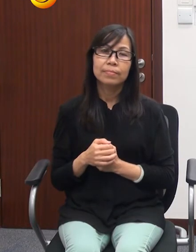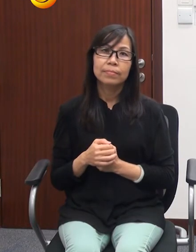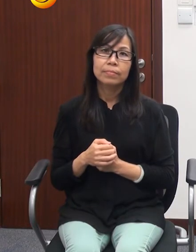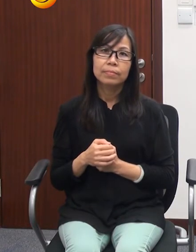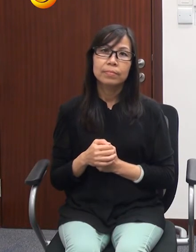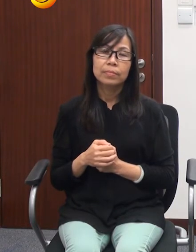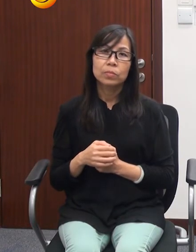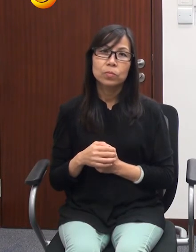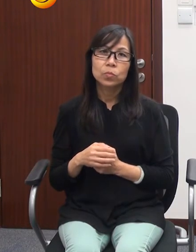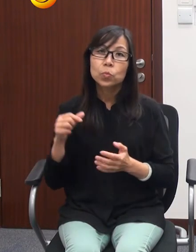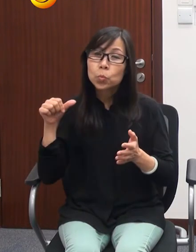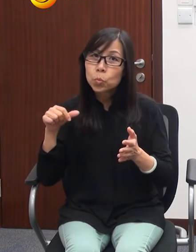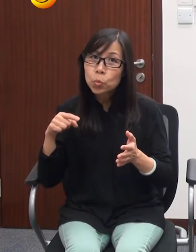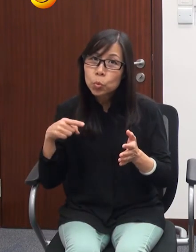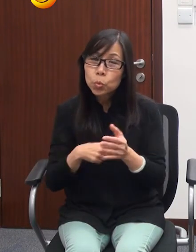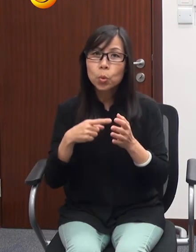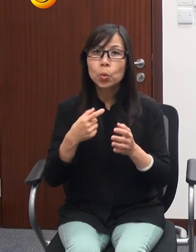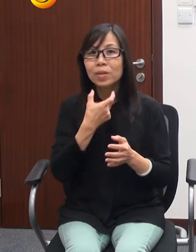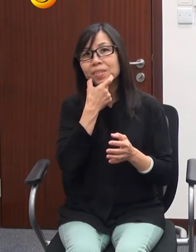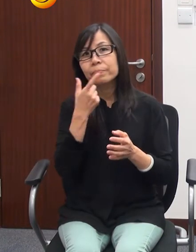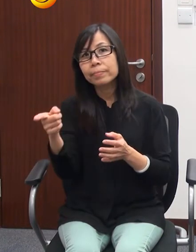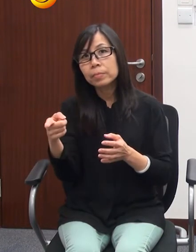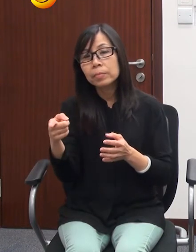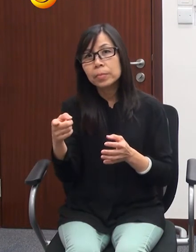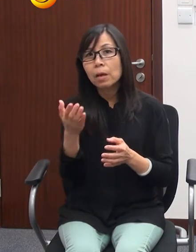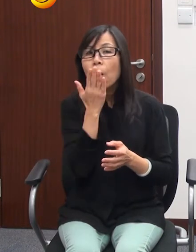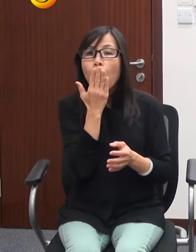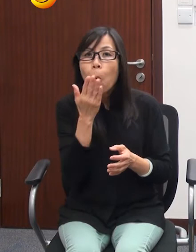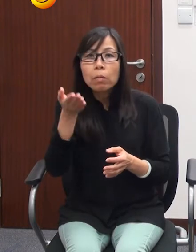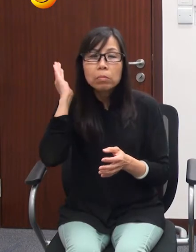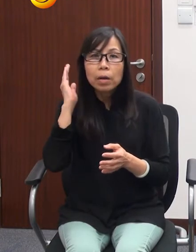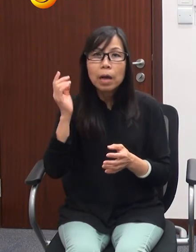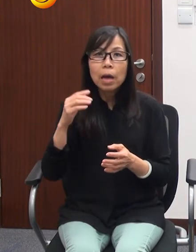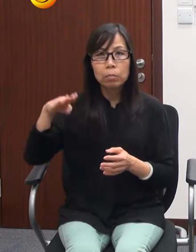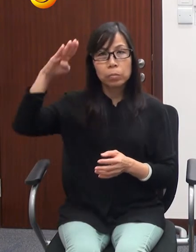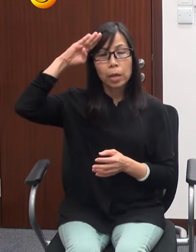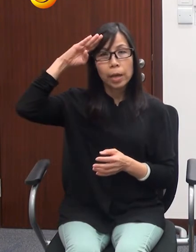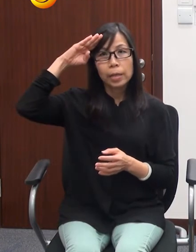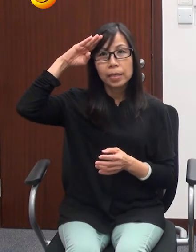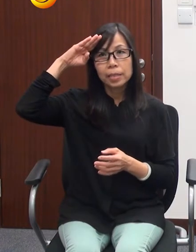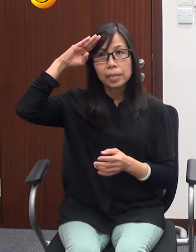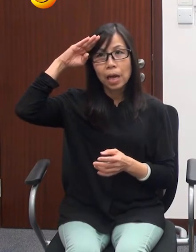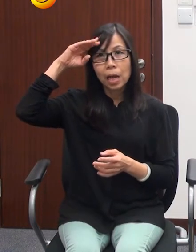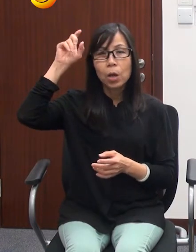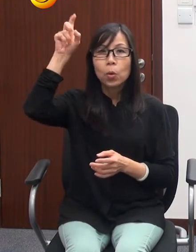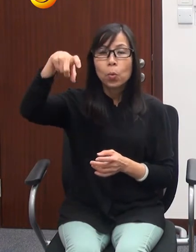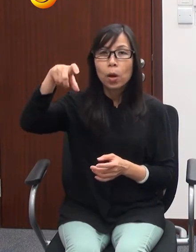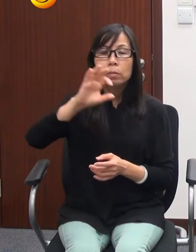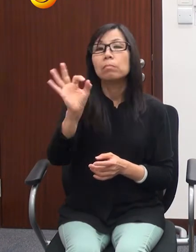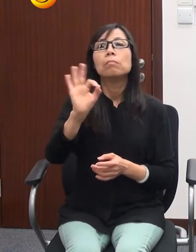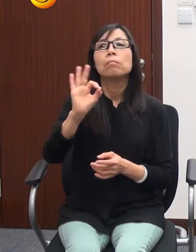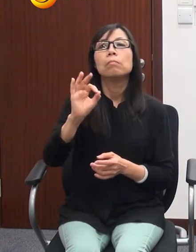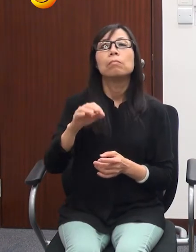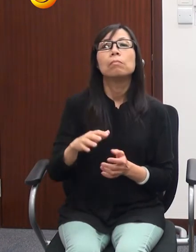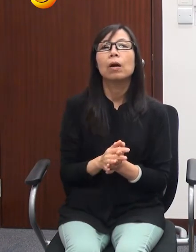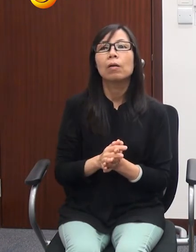咁我最好笑就何志剛去到，我聽到佢哋講：哎呀，警察唔俾你掛㗎，你唔好掛啦，勾住算啦。喂，大佬啊！膽